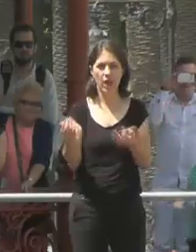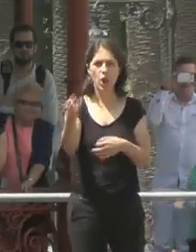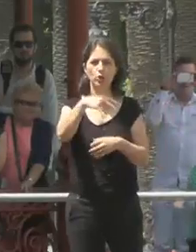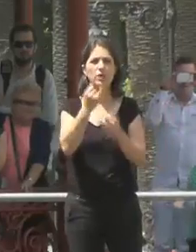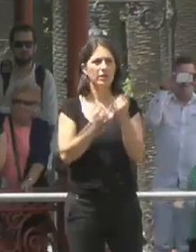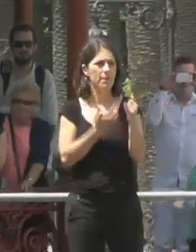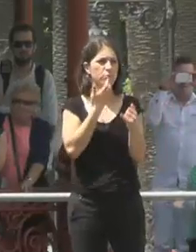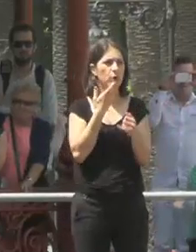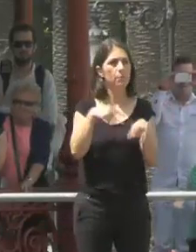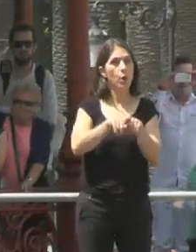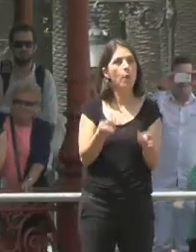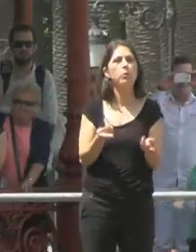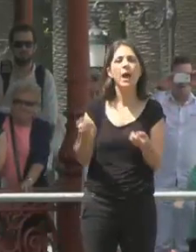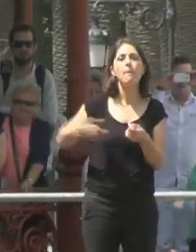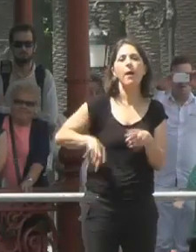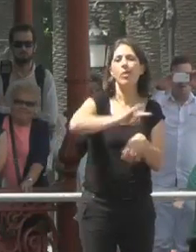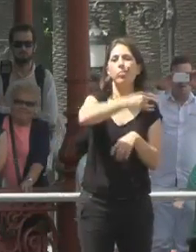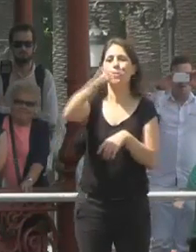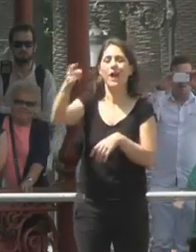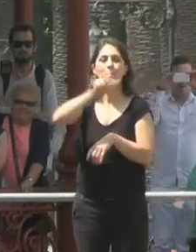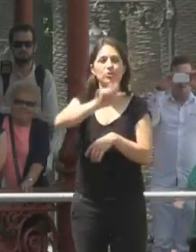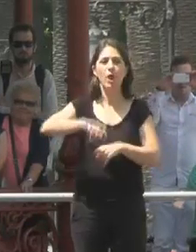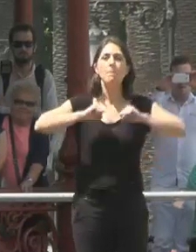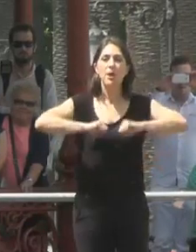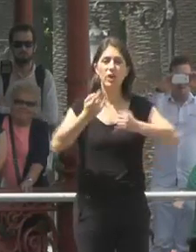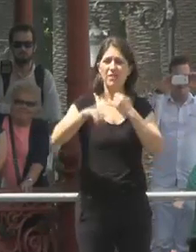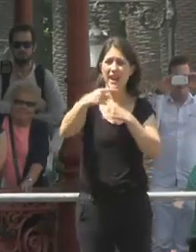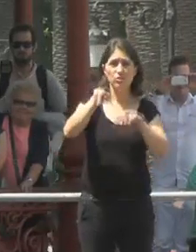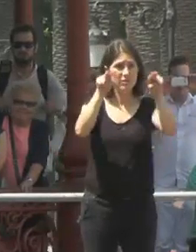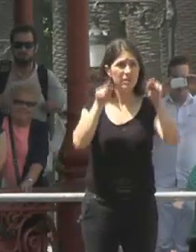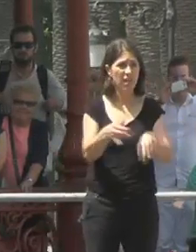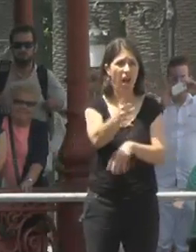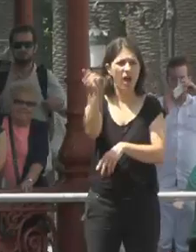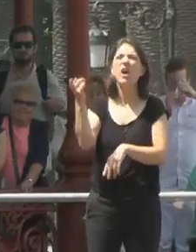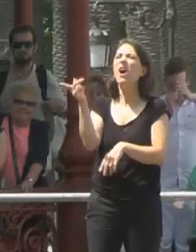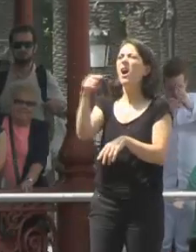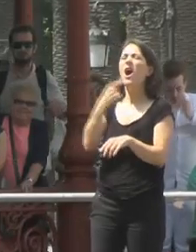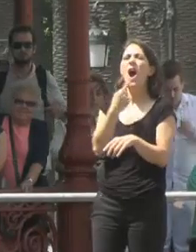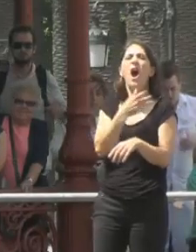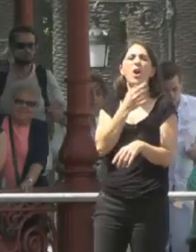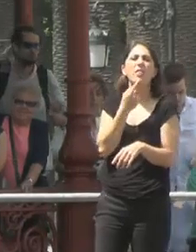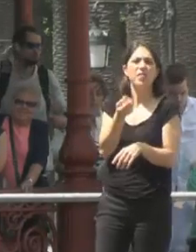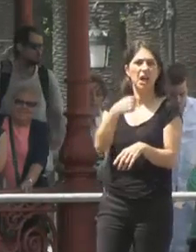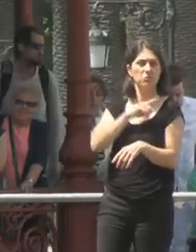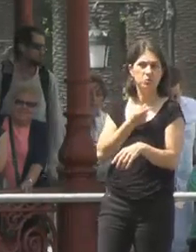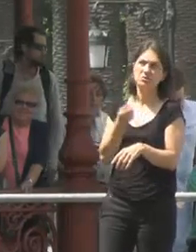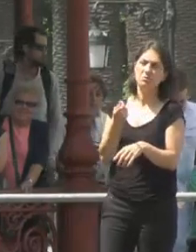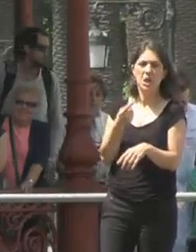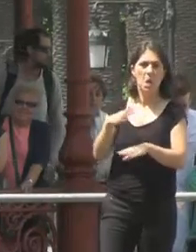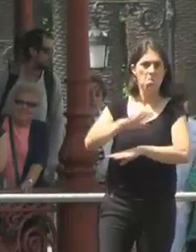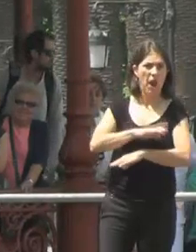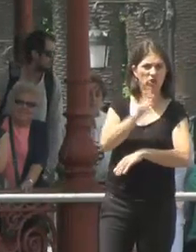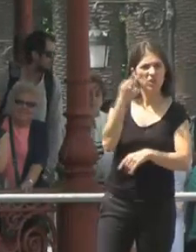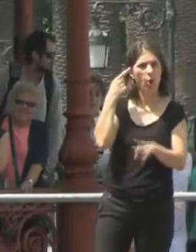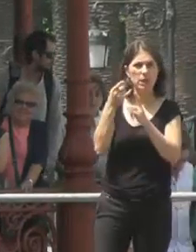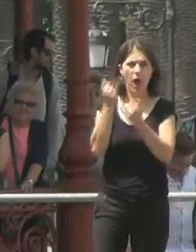las pagas extraordinarias a nuestros mayores que están en residencias. Ahora dicen que vienen los malos a